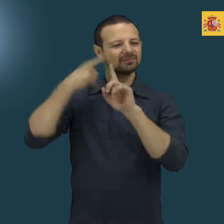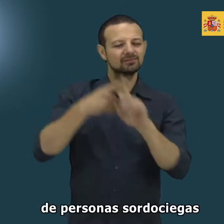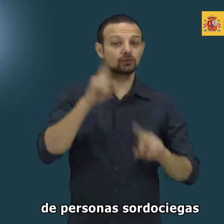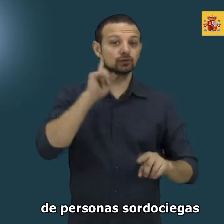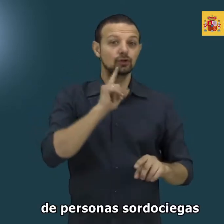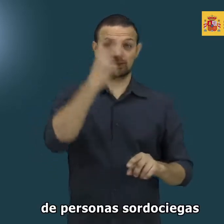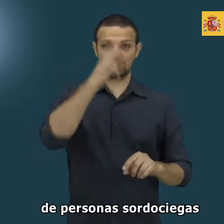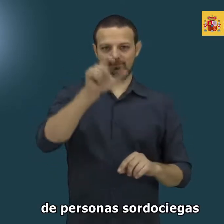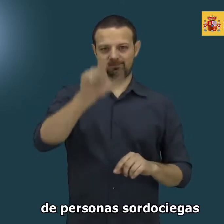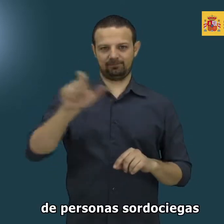personas sordociegas.